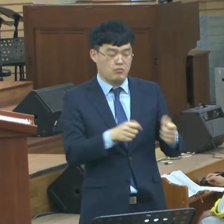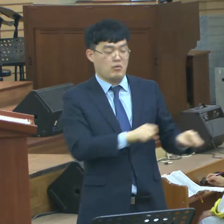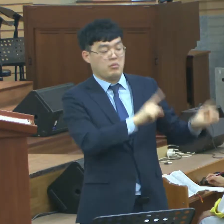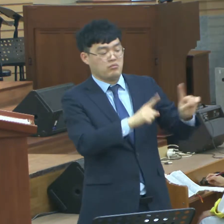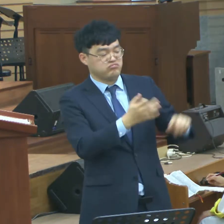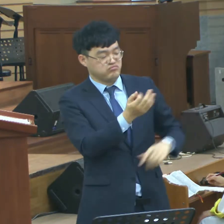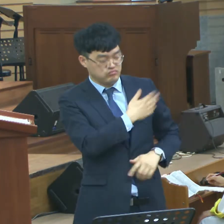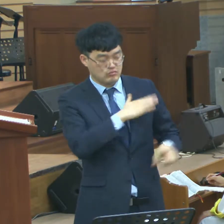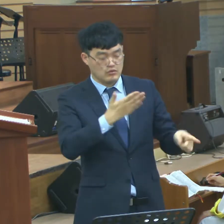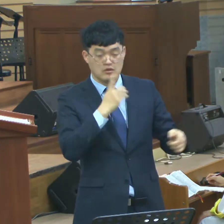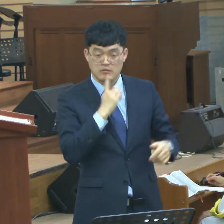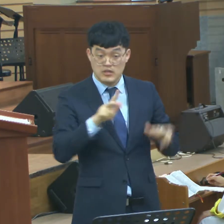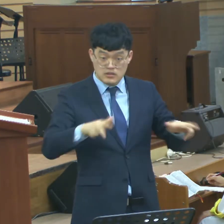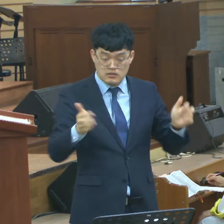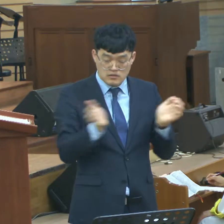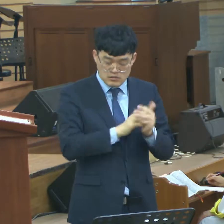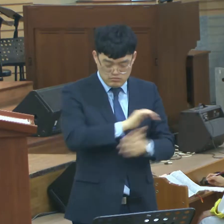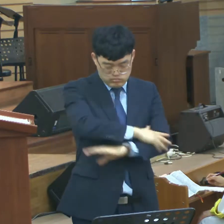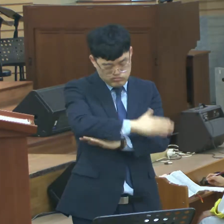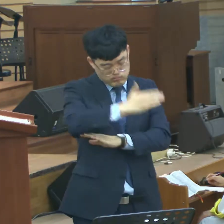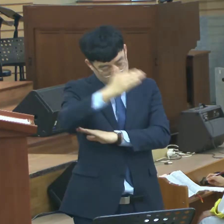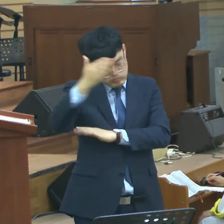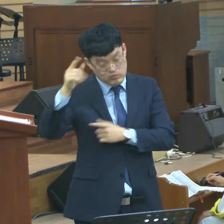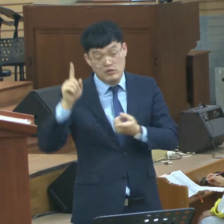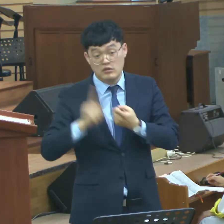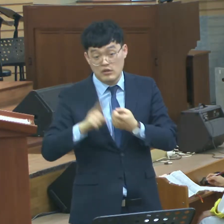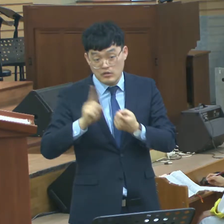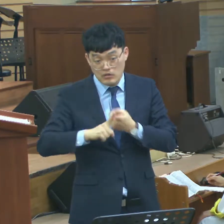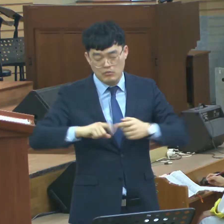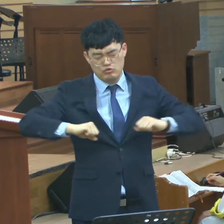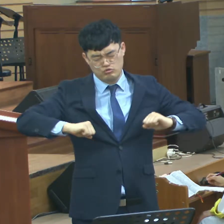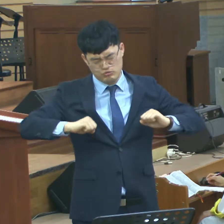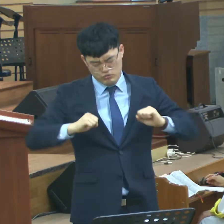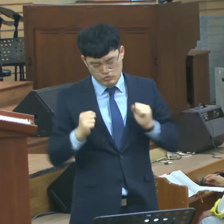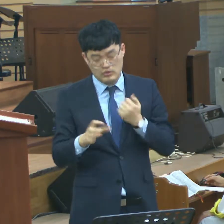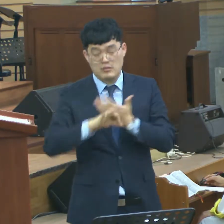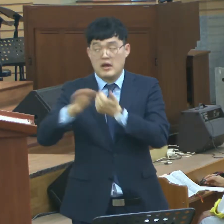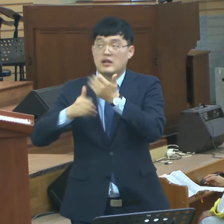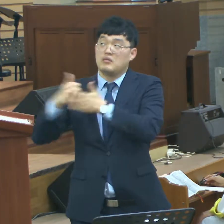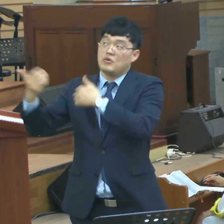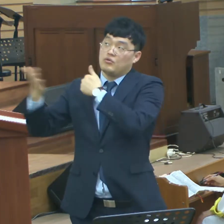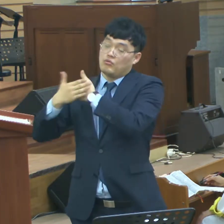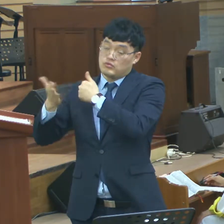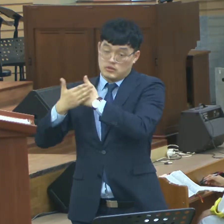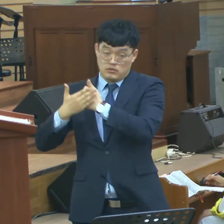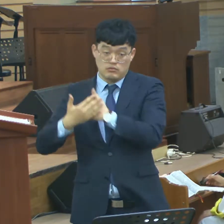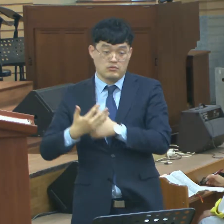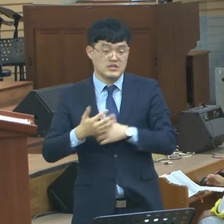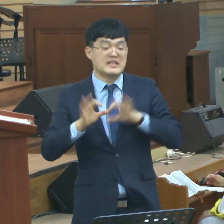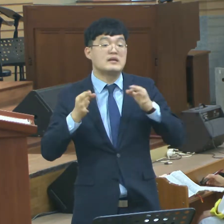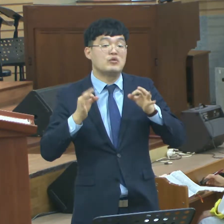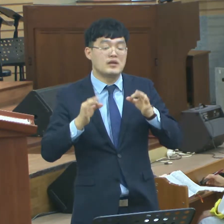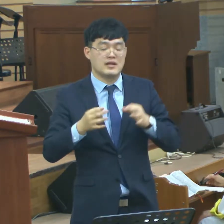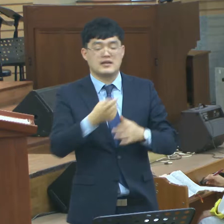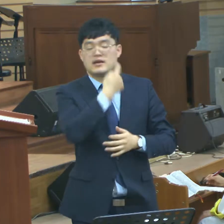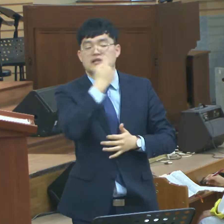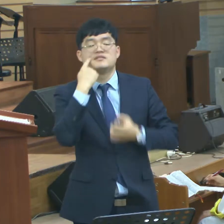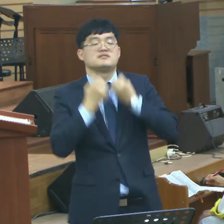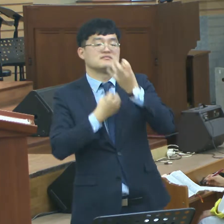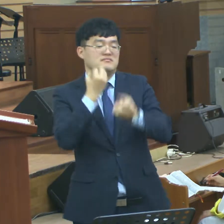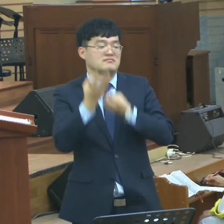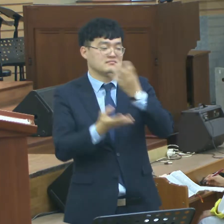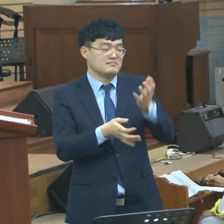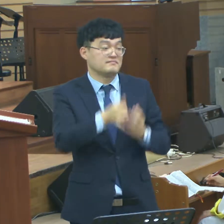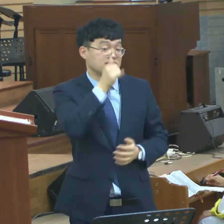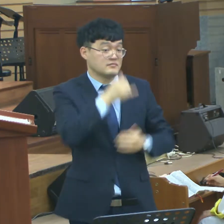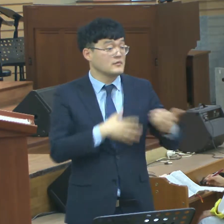몰아줘가지고 여기까지 왔다고 우리 보고 순종하면 하나님이 도우신다고 그렇게 간증을 하셨어요. 여러분